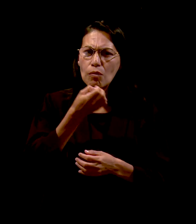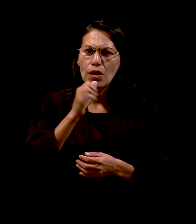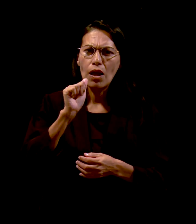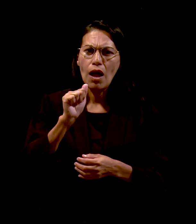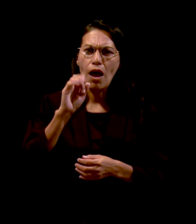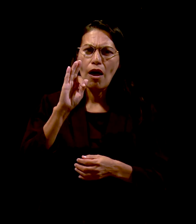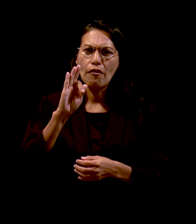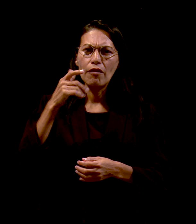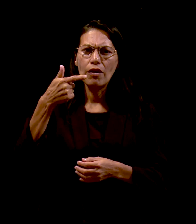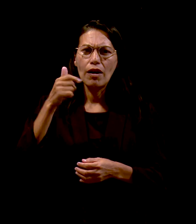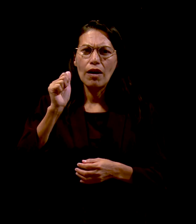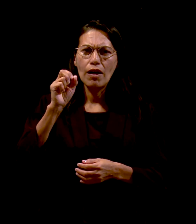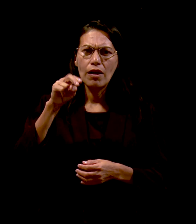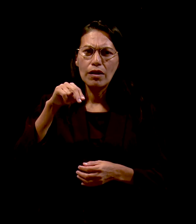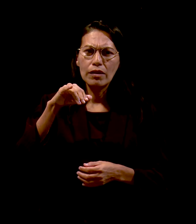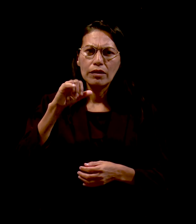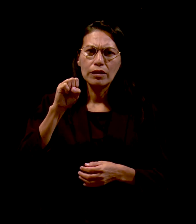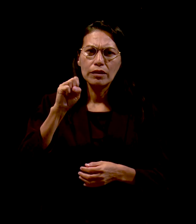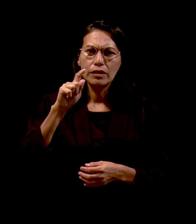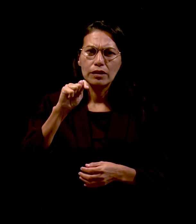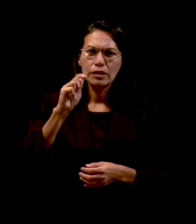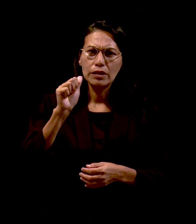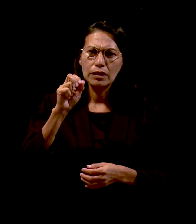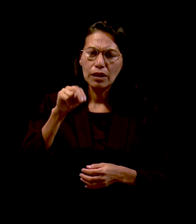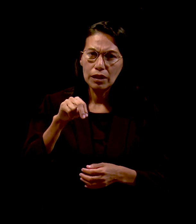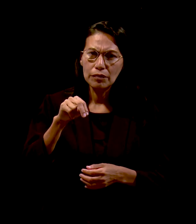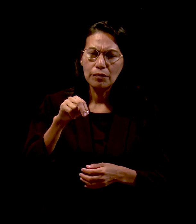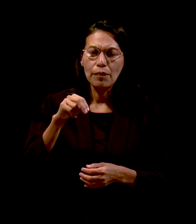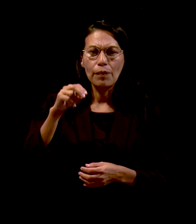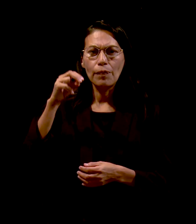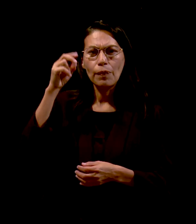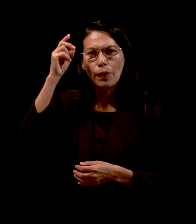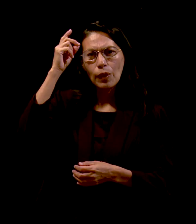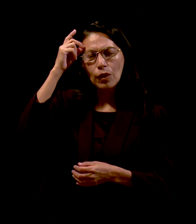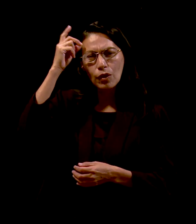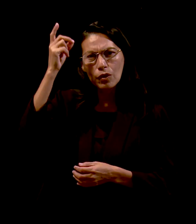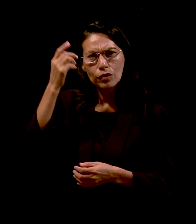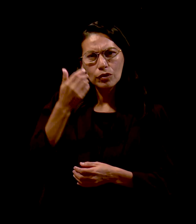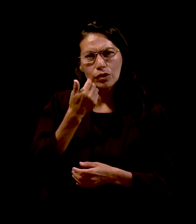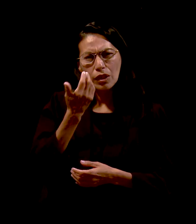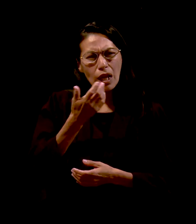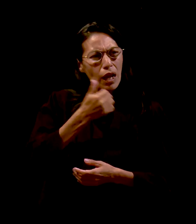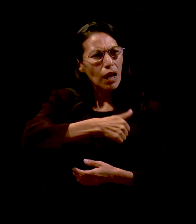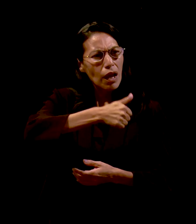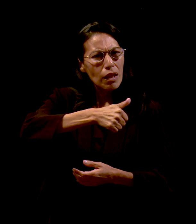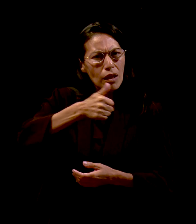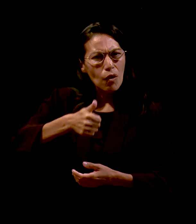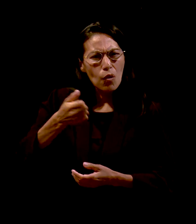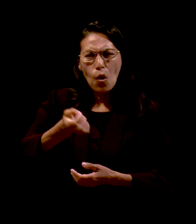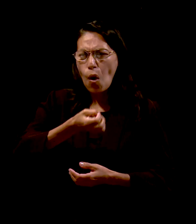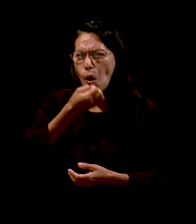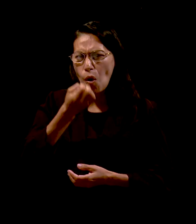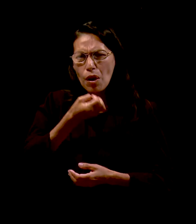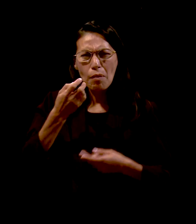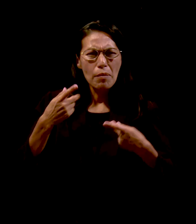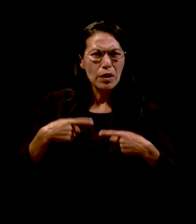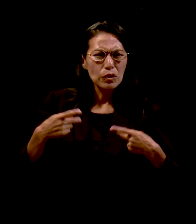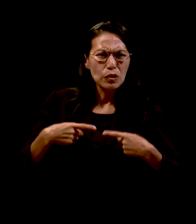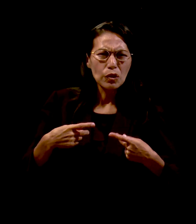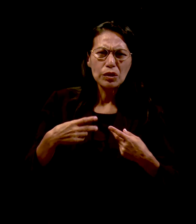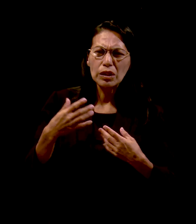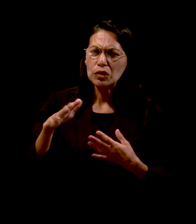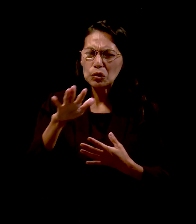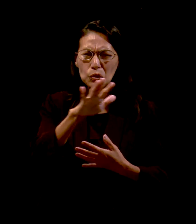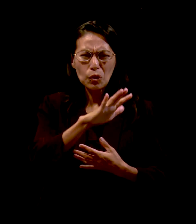afganistán porque también dios desea que nosotros elevamos nuestras plegarias por